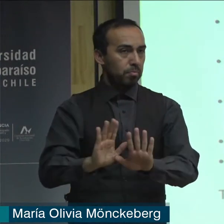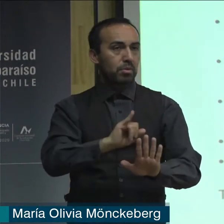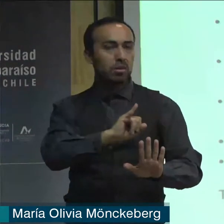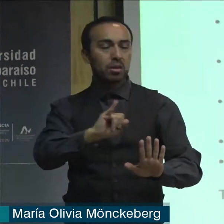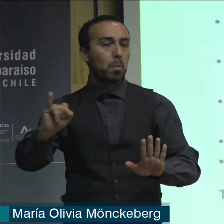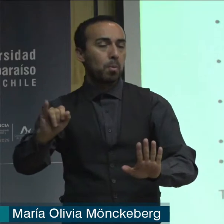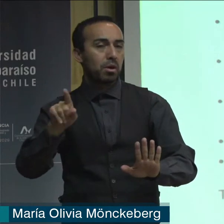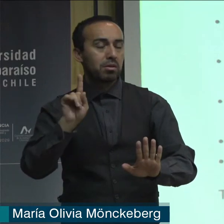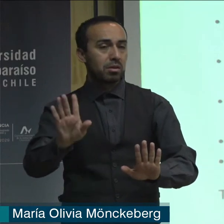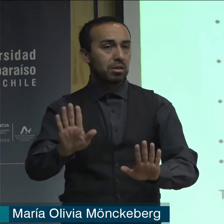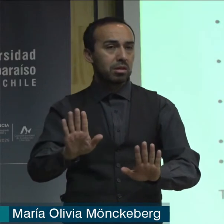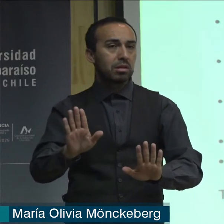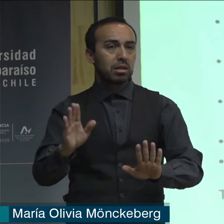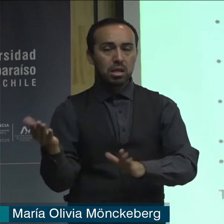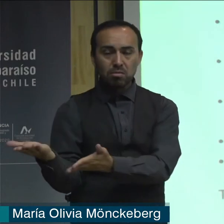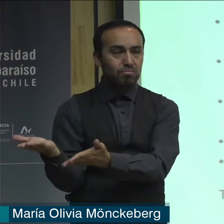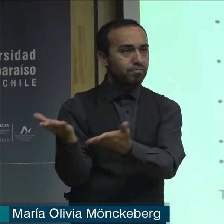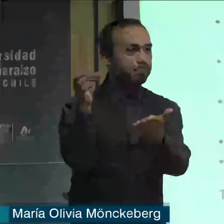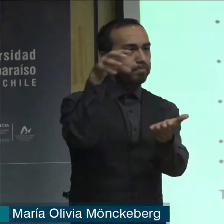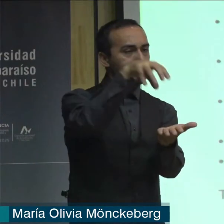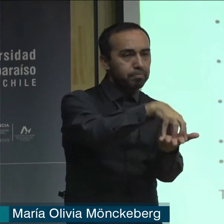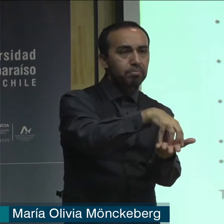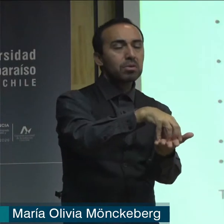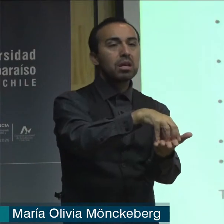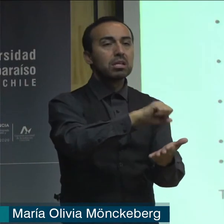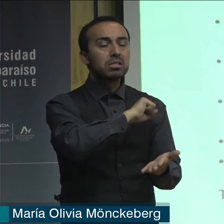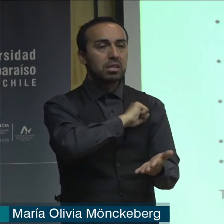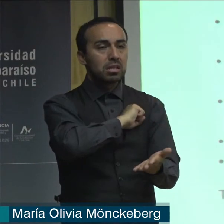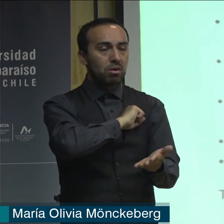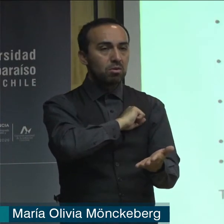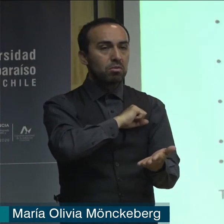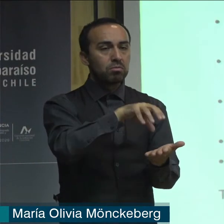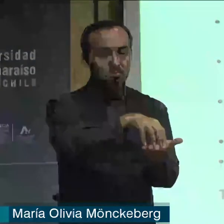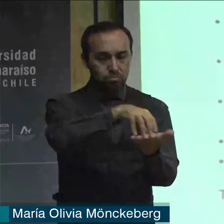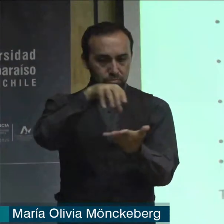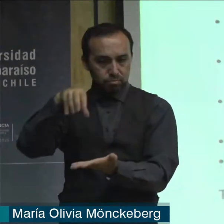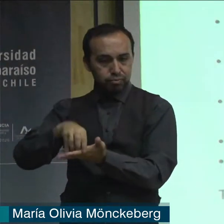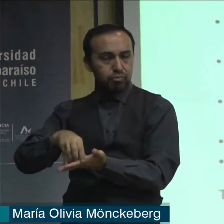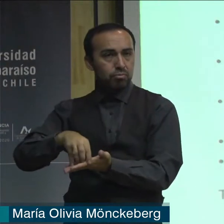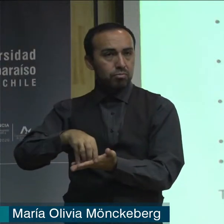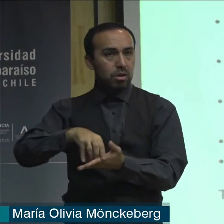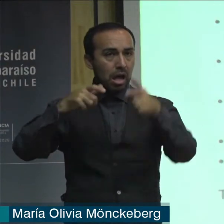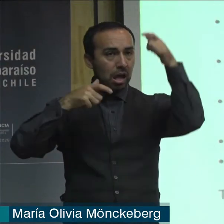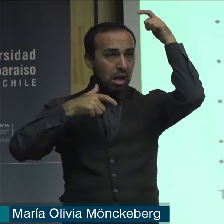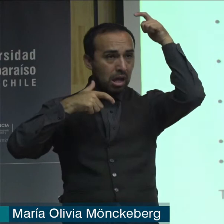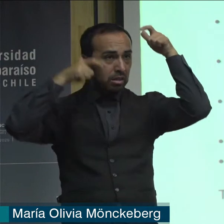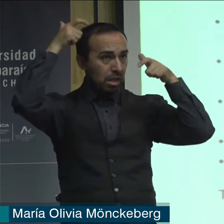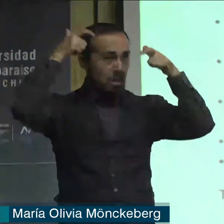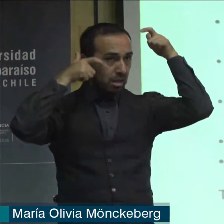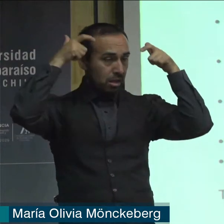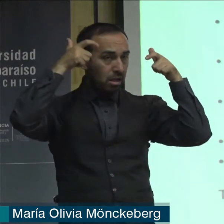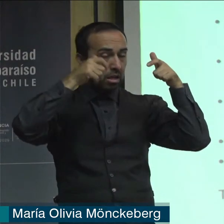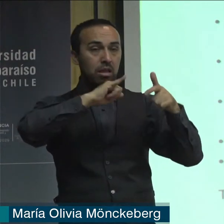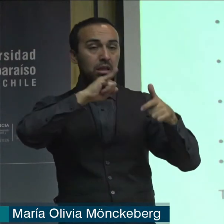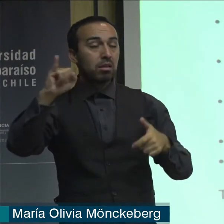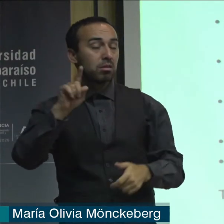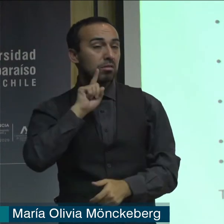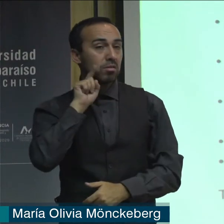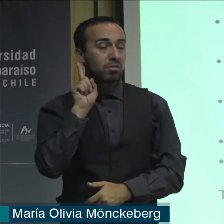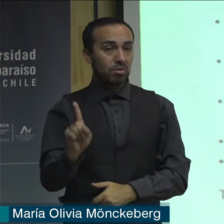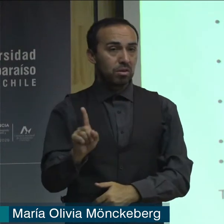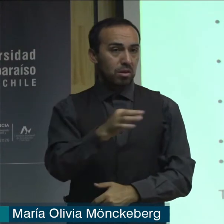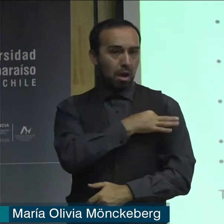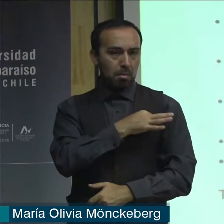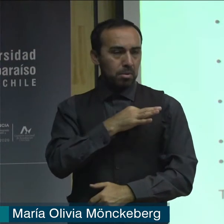cede luego a talca fue ministro en